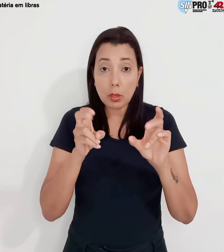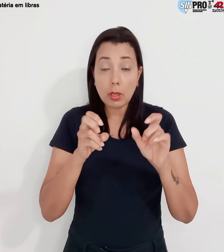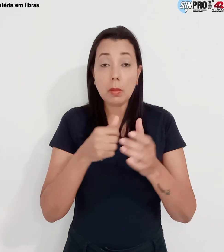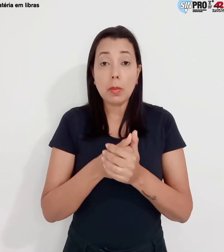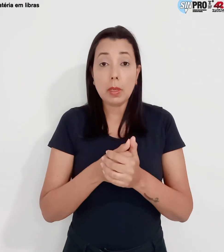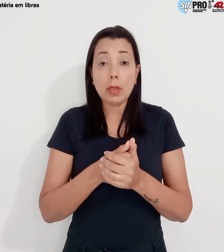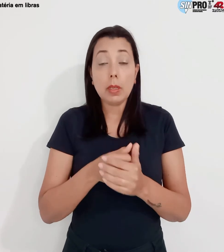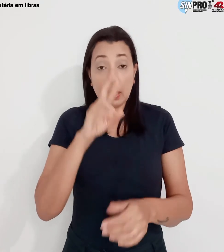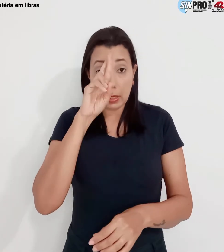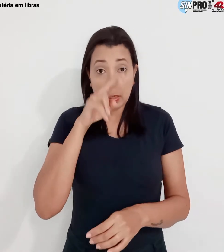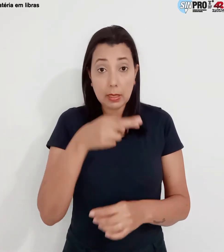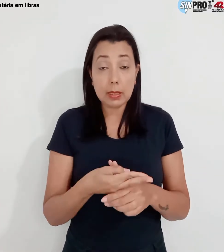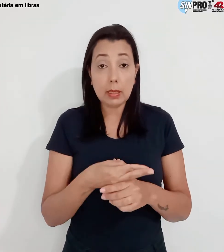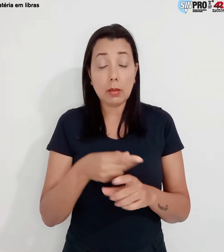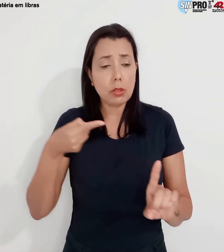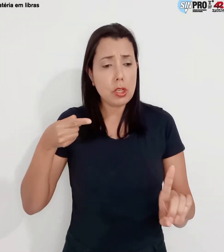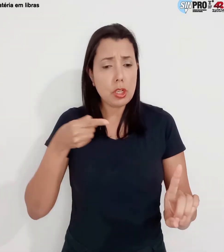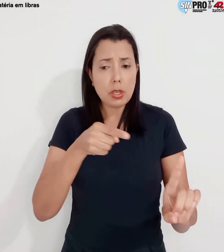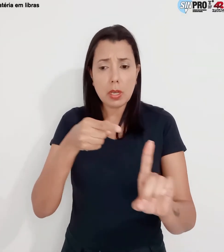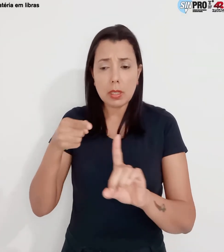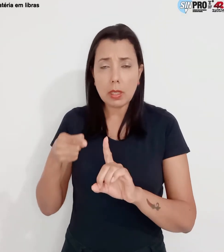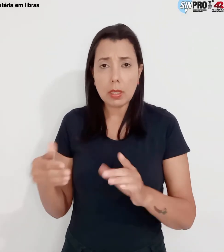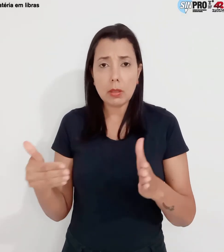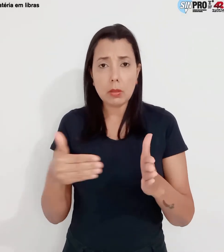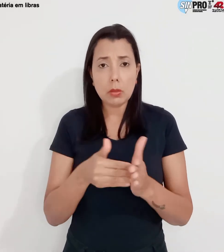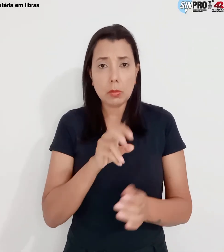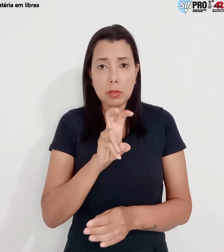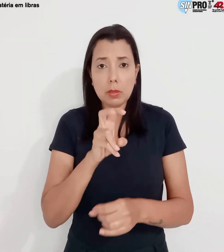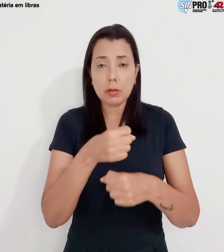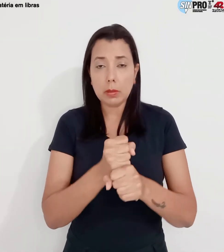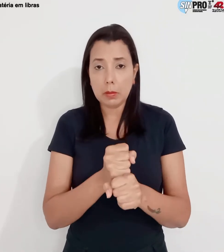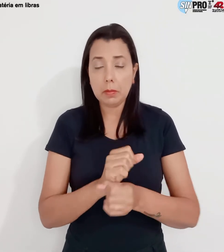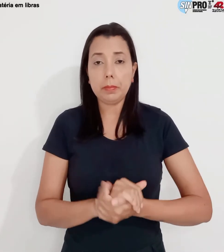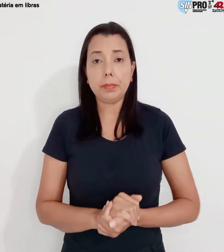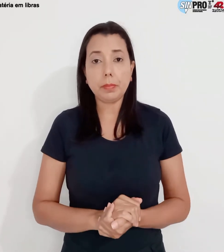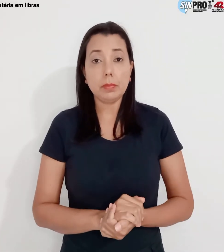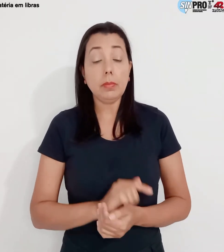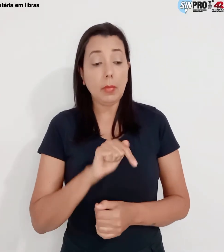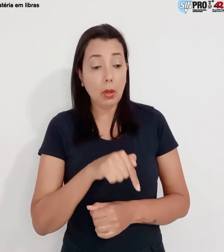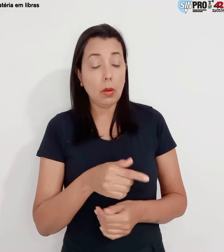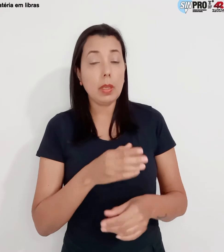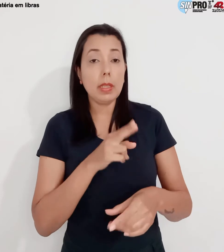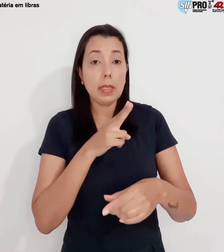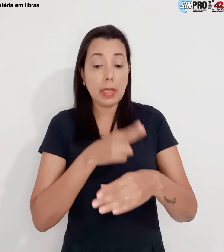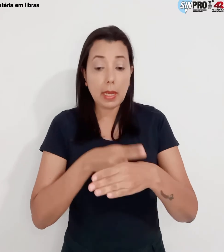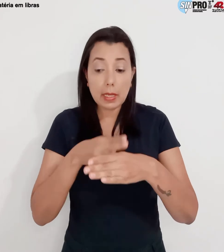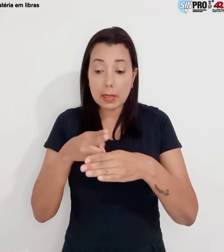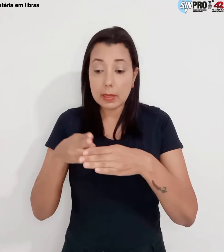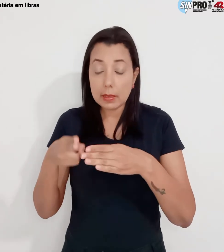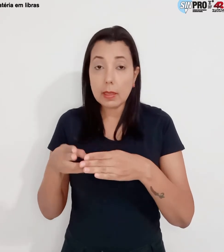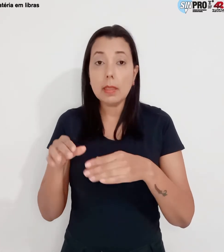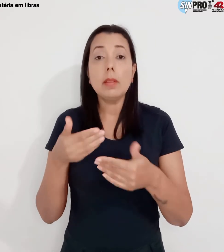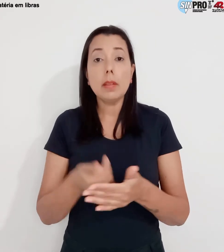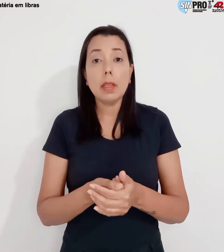da vastidão de ataques nos últimos 5 anos. Nesta série, o